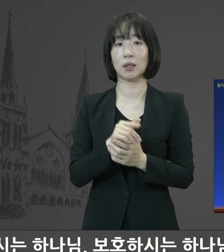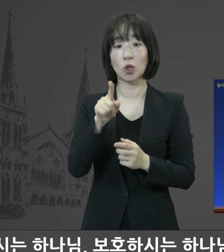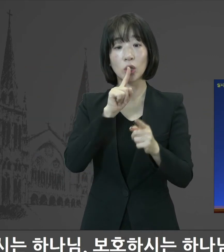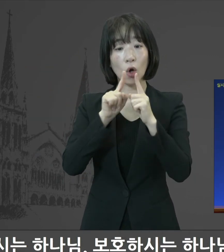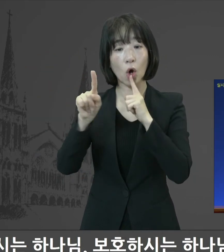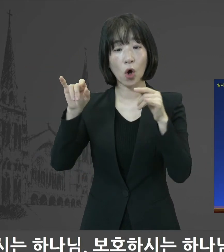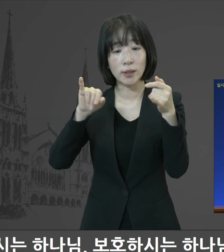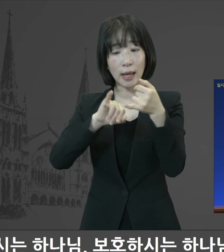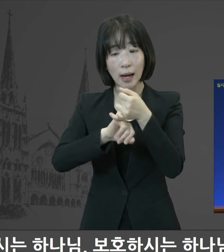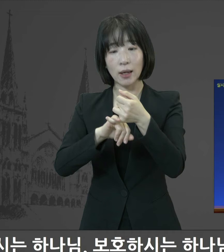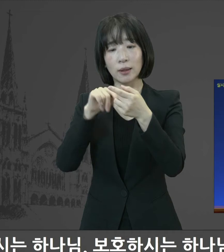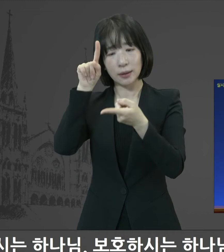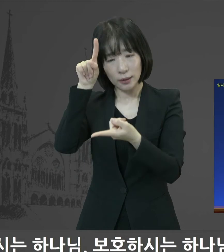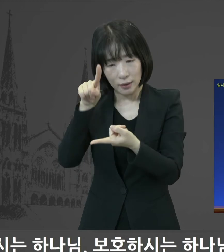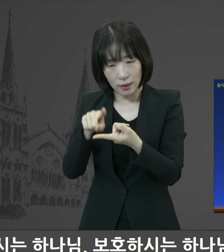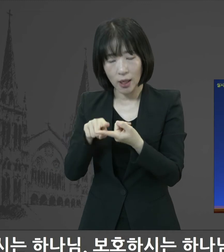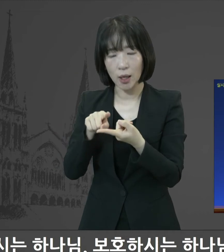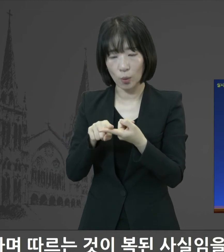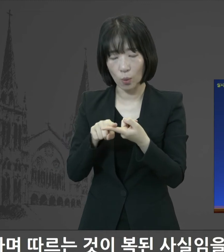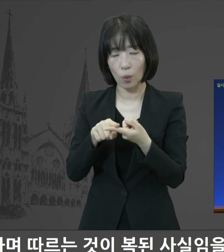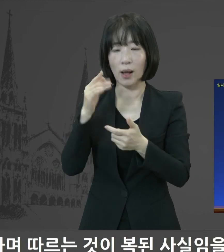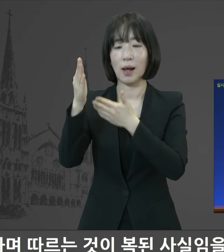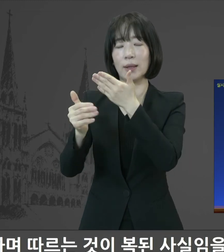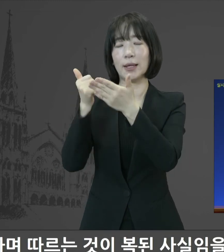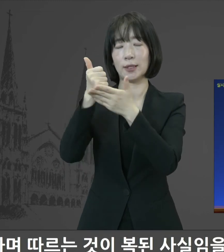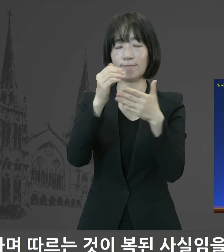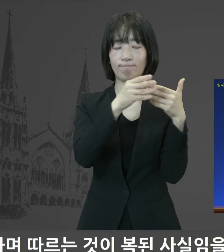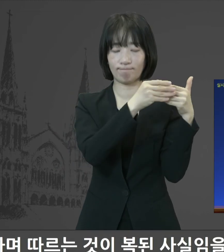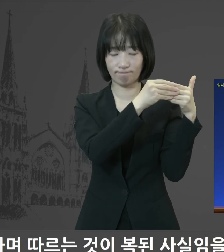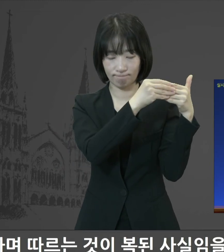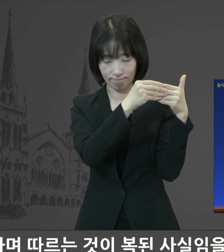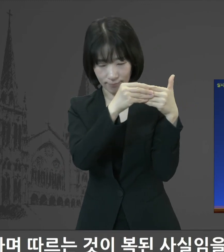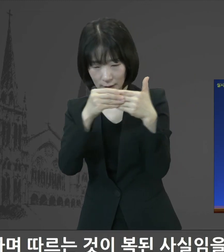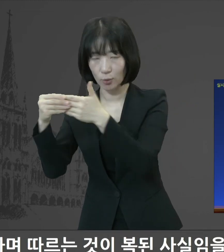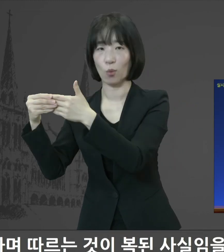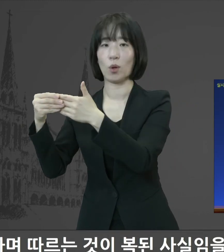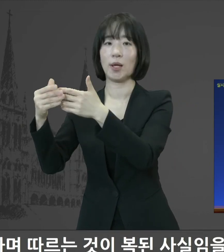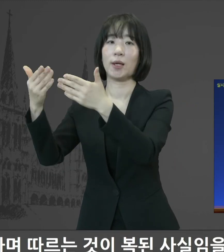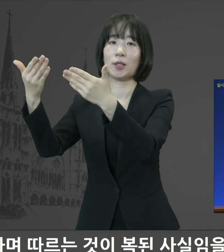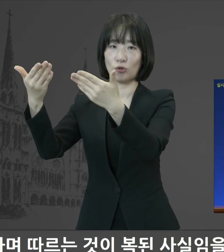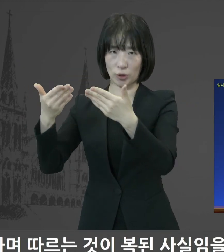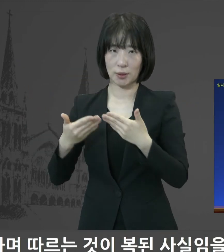따라 하나님의 백성을 인도하신다는 사실입니다.